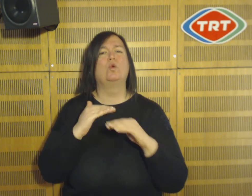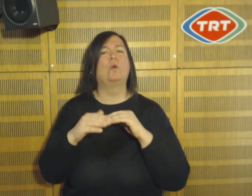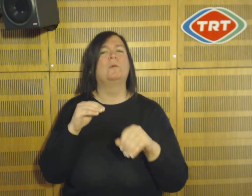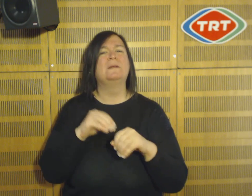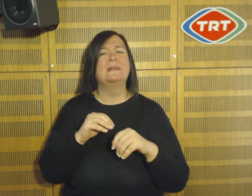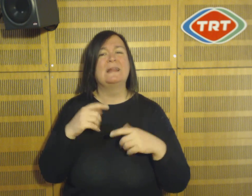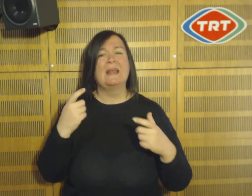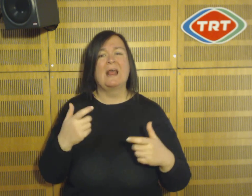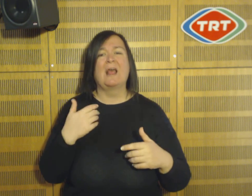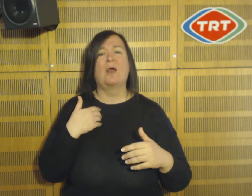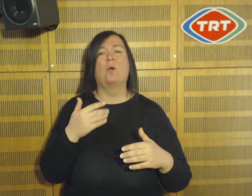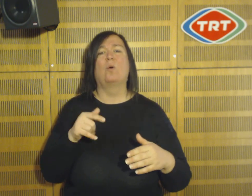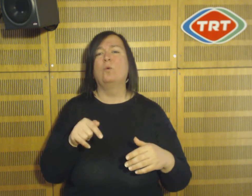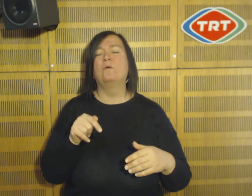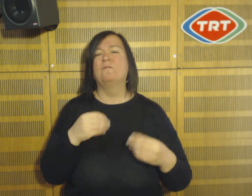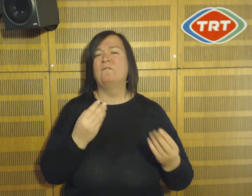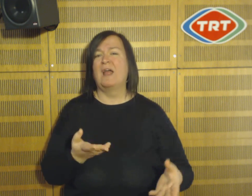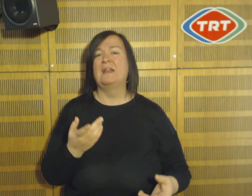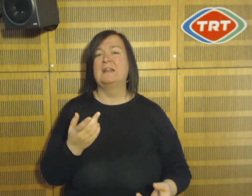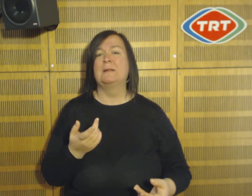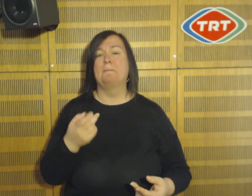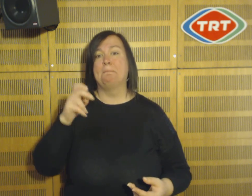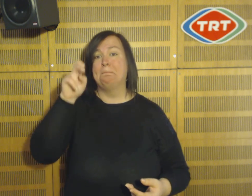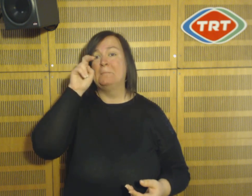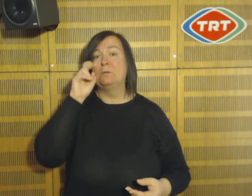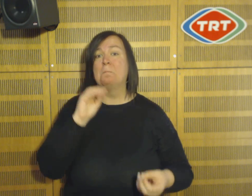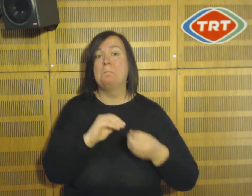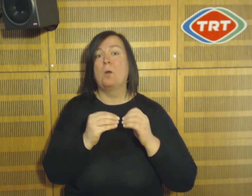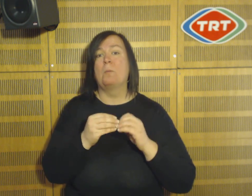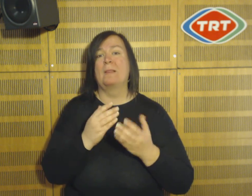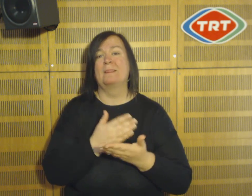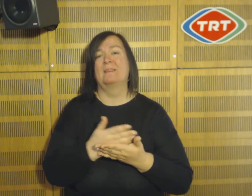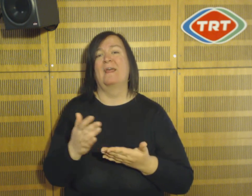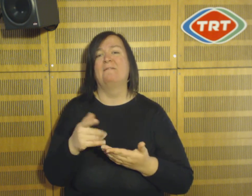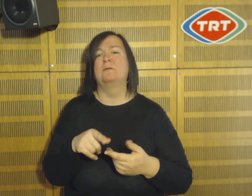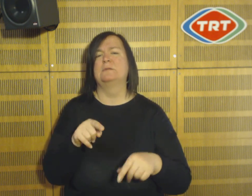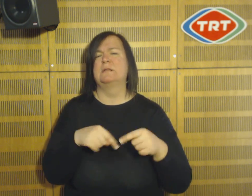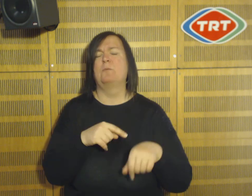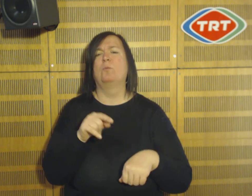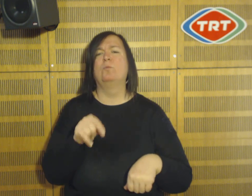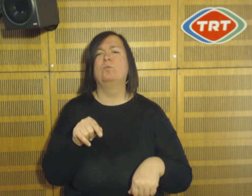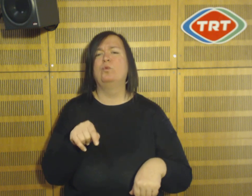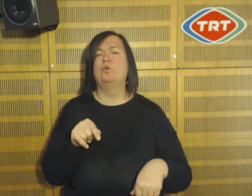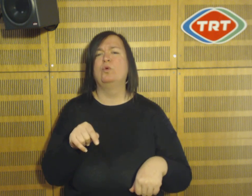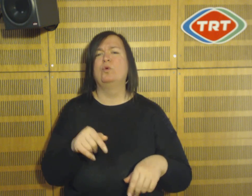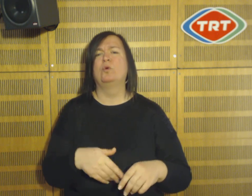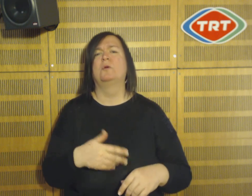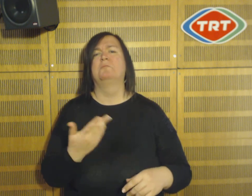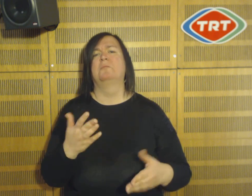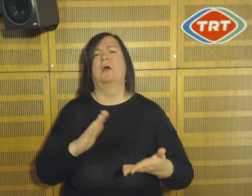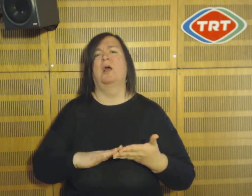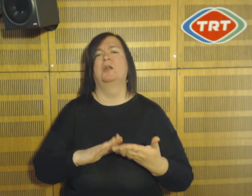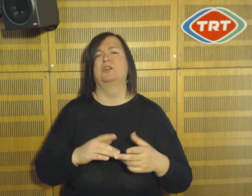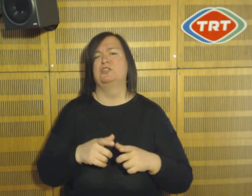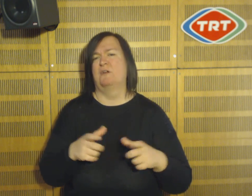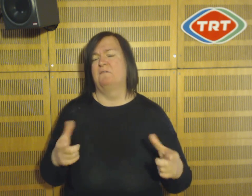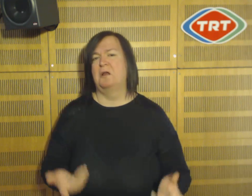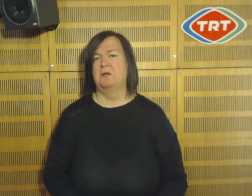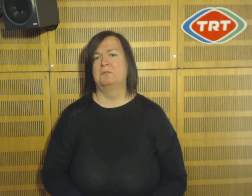yeri geldiği zaman adapte olamamanın verdiği işte psikolojik problemlerin devam ettiği zamanlar oluyor ama bu eee işte arkadaş çevresiyle aileyle